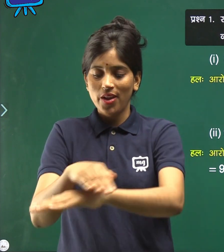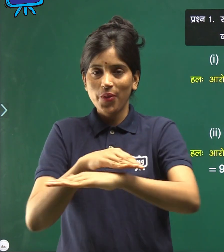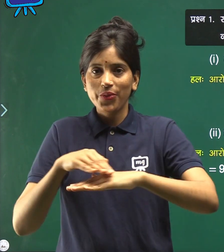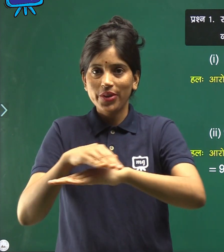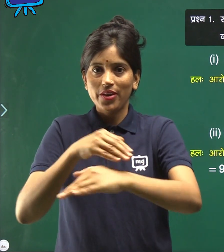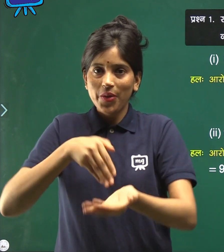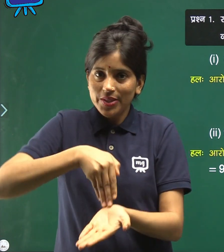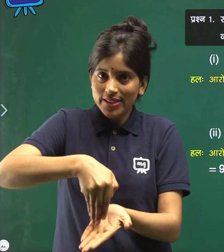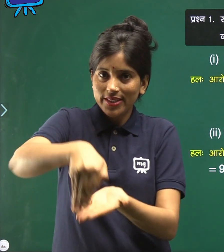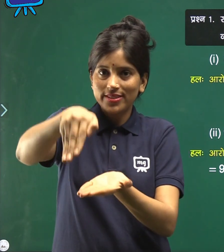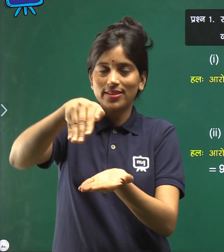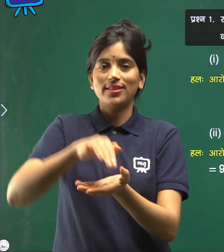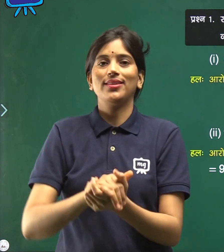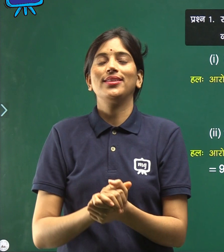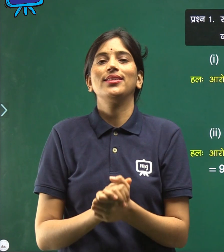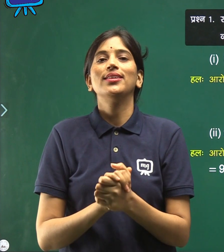व्यवस्थित कीजिए।